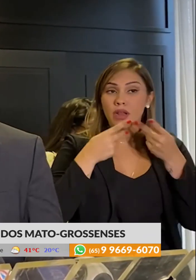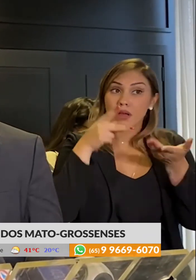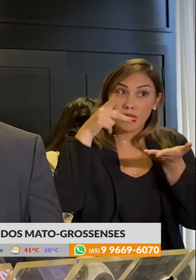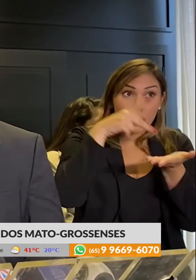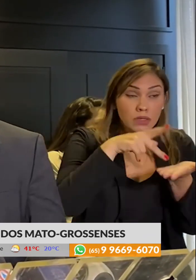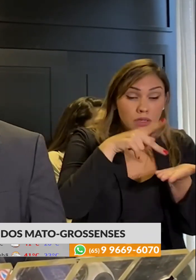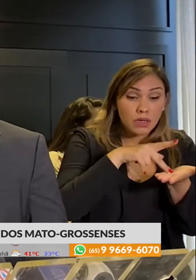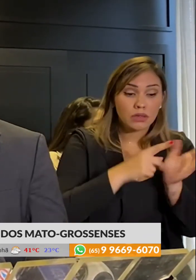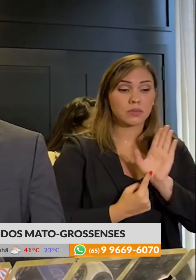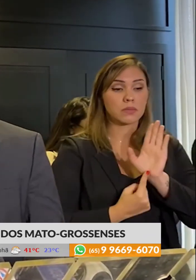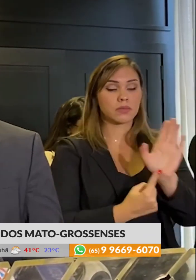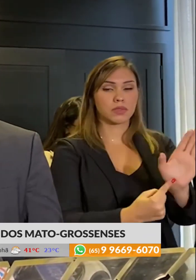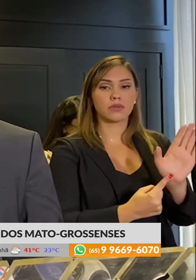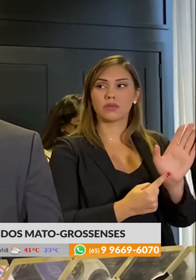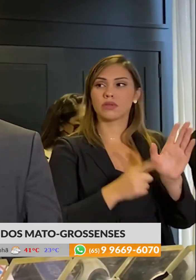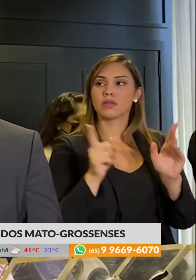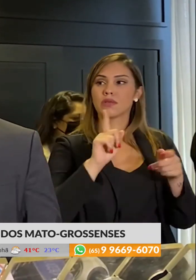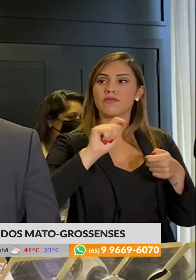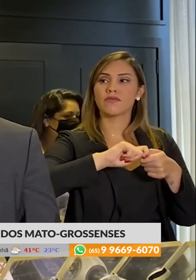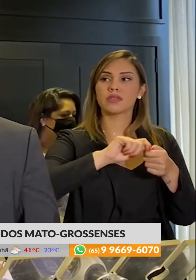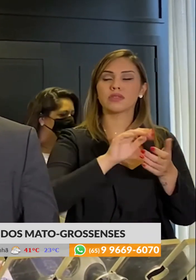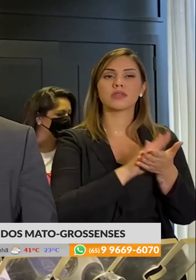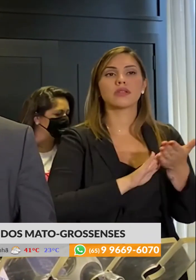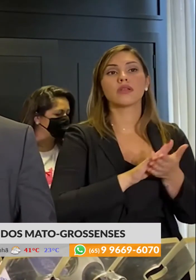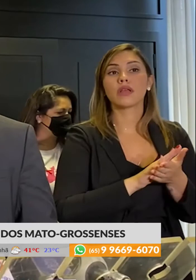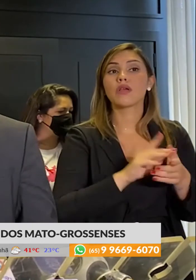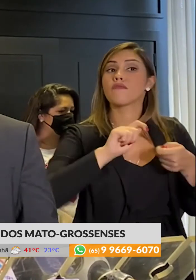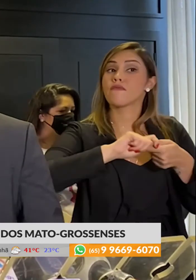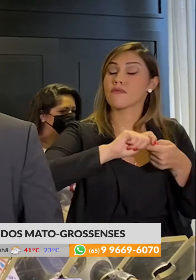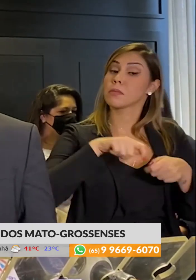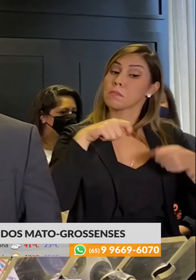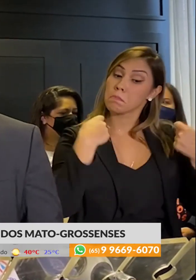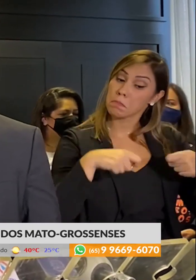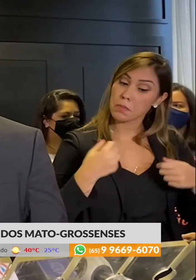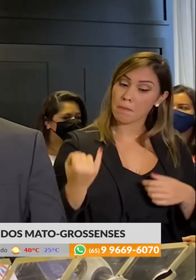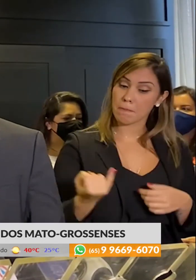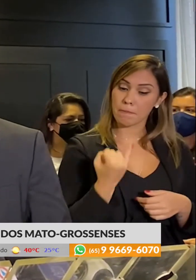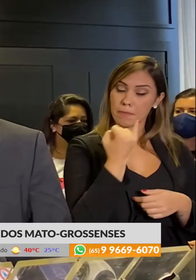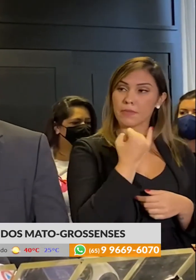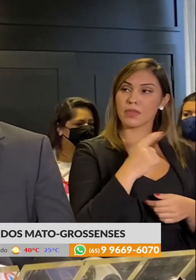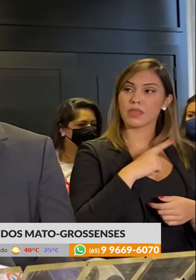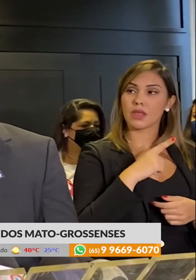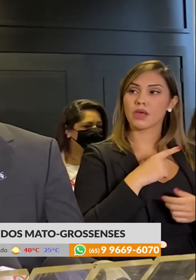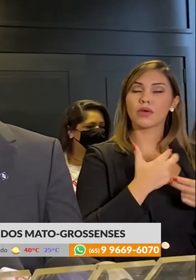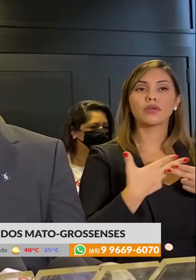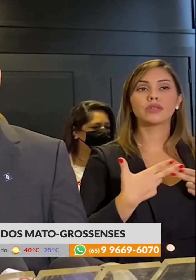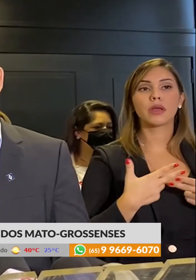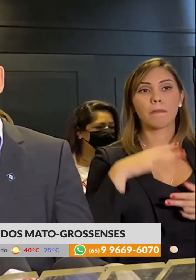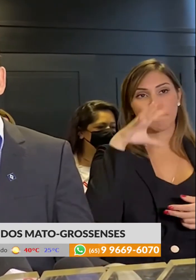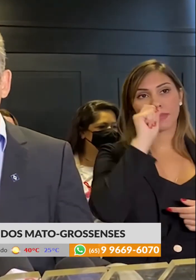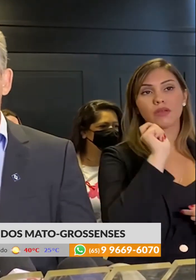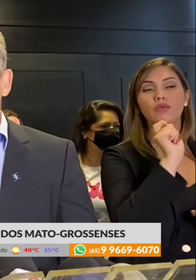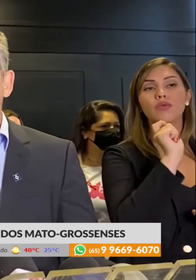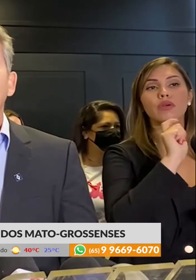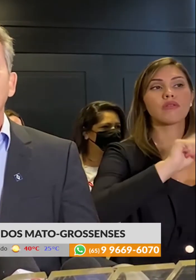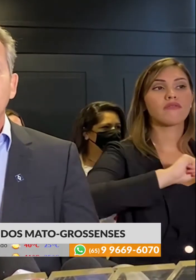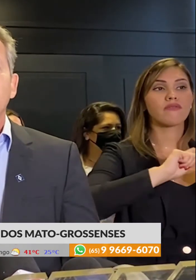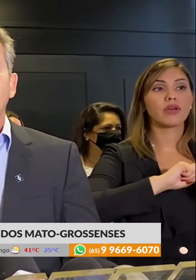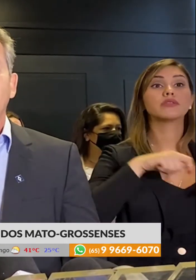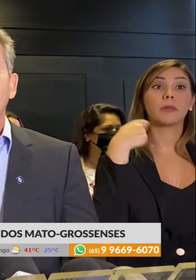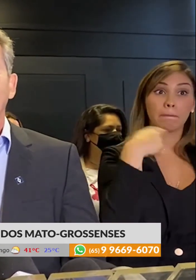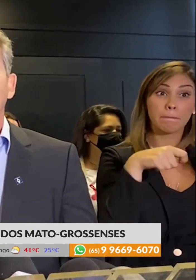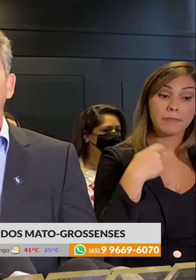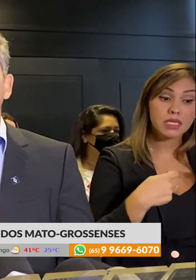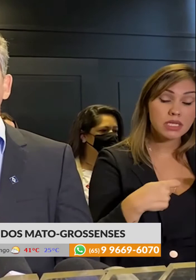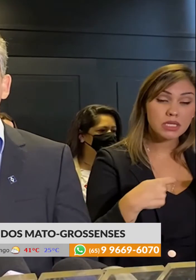com a realidade. Não fiz nada porque gostaria de fazer, fiz porque era necessário fazer. Se tem uma coisa que eu aprendi na minha vida é isso, é fazer aquilo que precisa